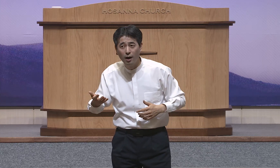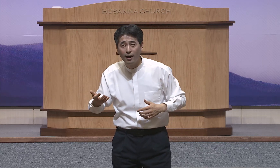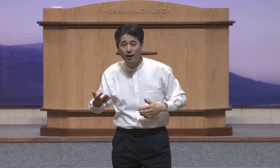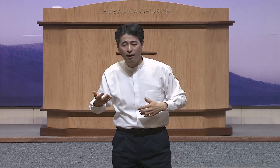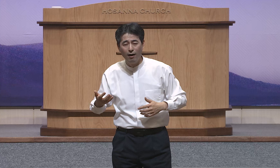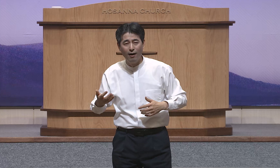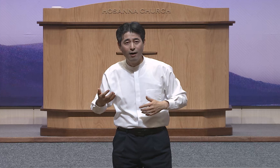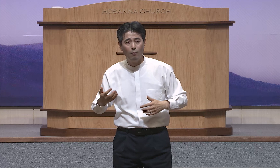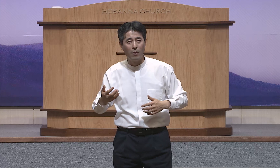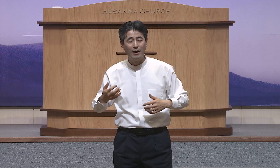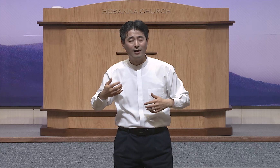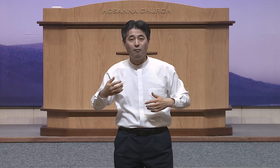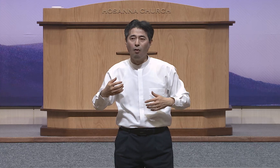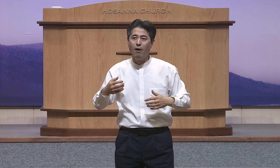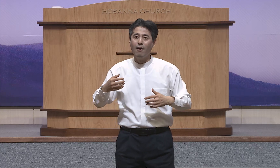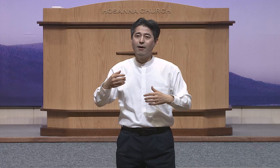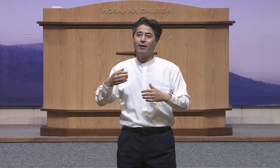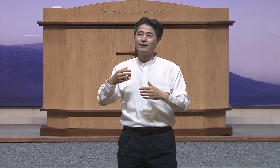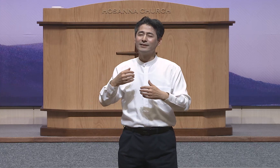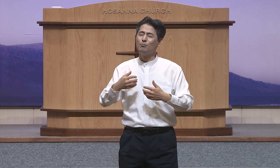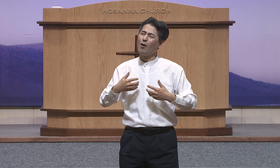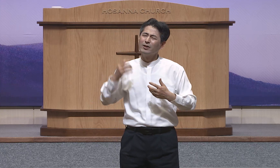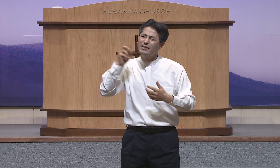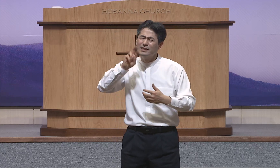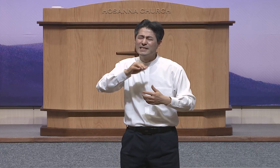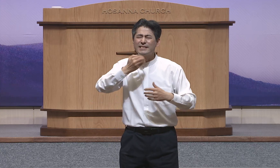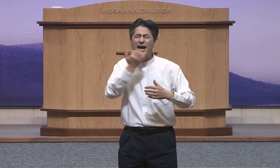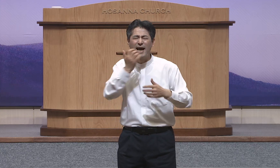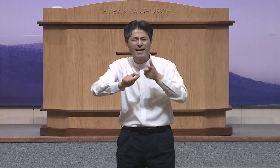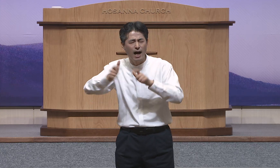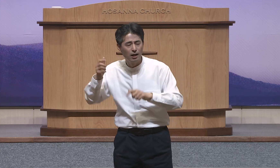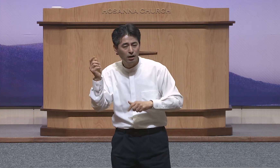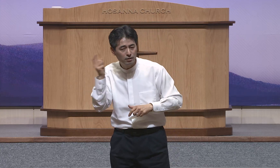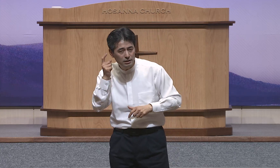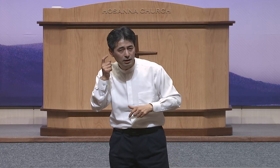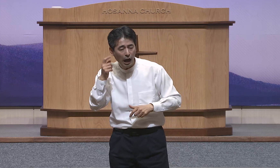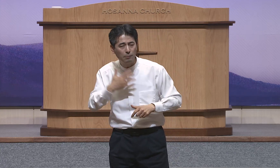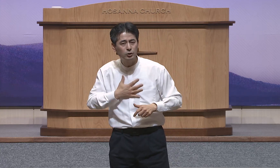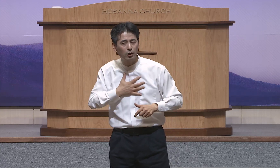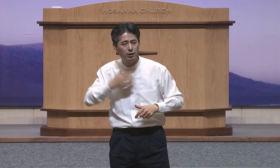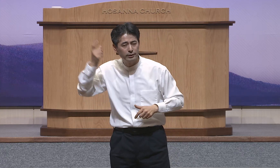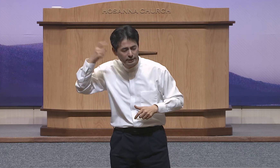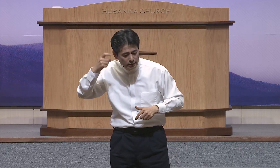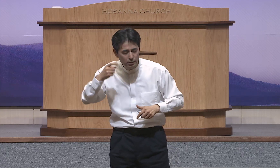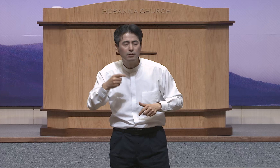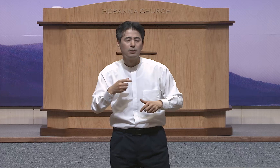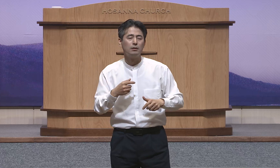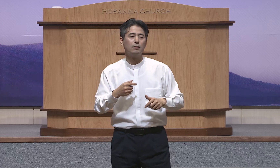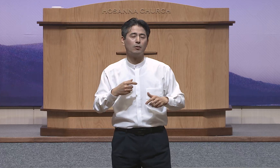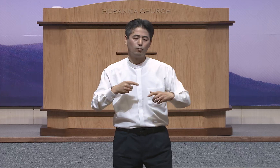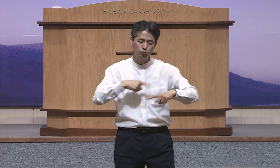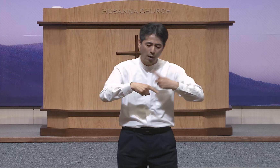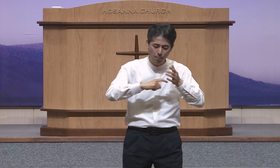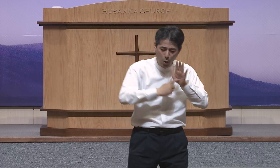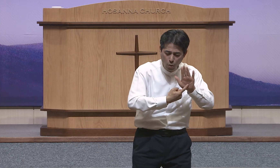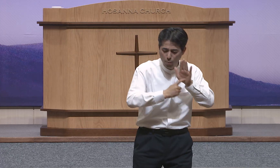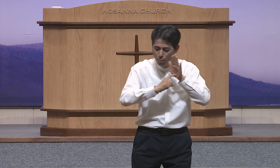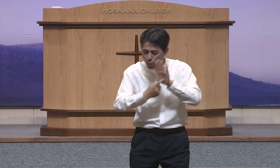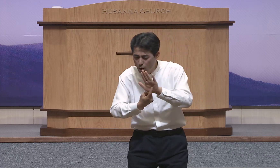신나고 슬픈가 아니면 어떤 배경의 찬양인가 여러 가지 그런 것들을 감정으로